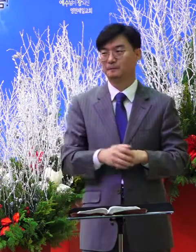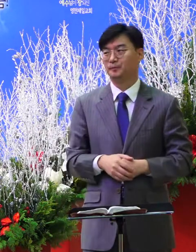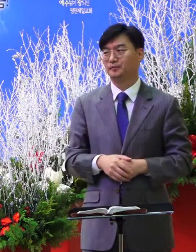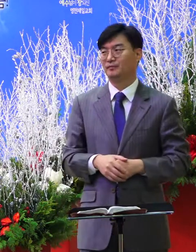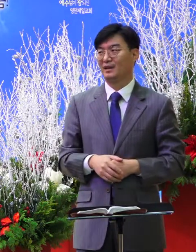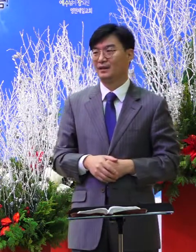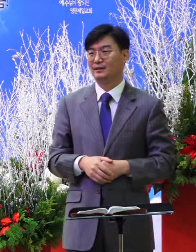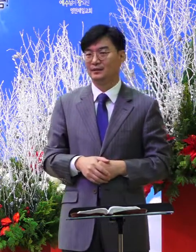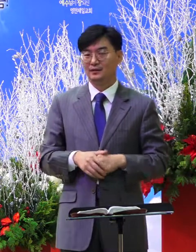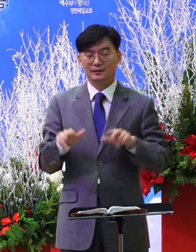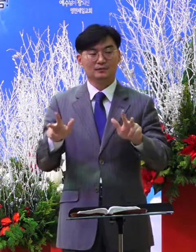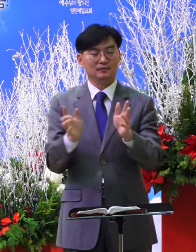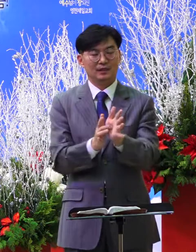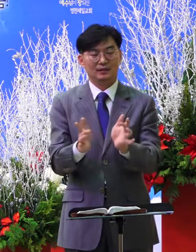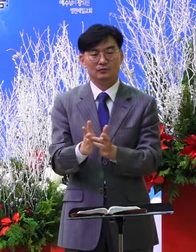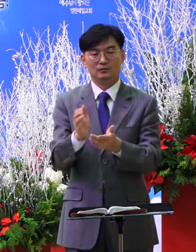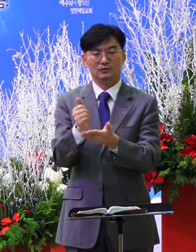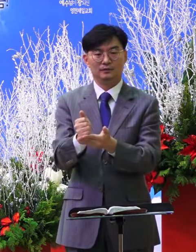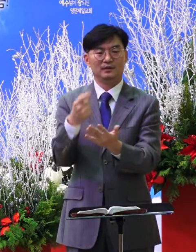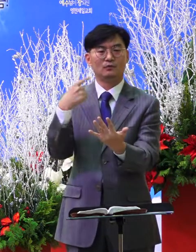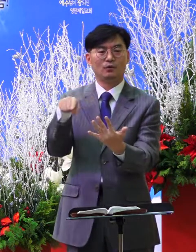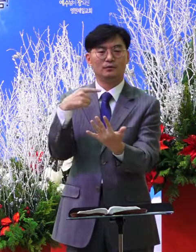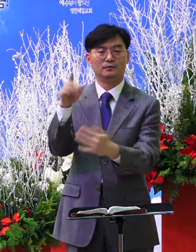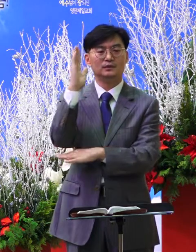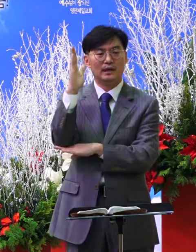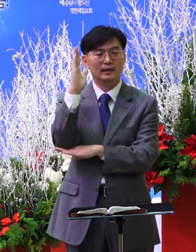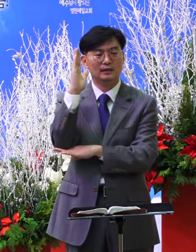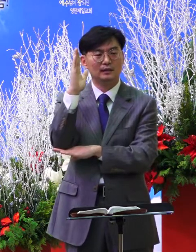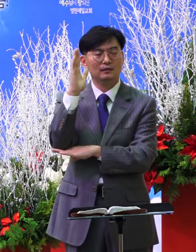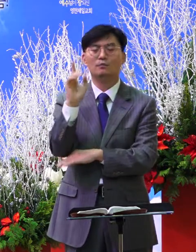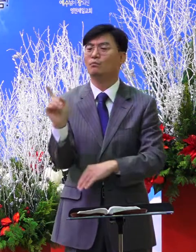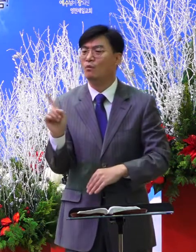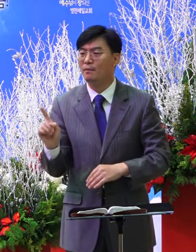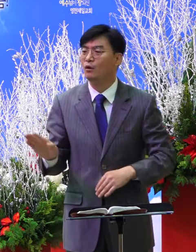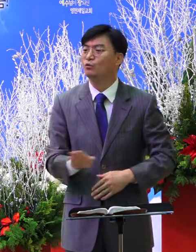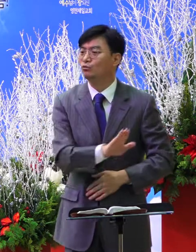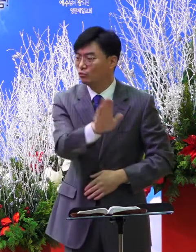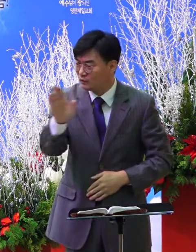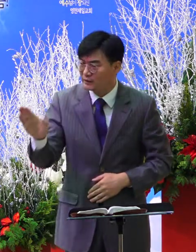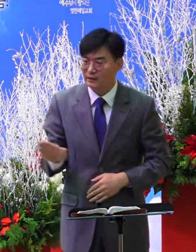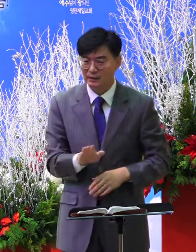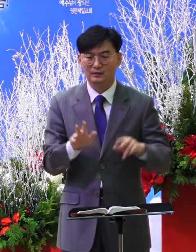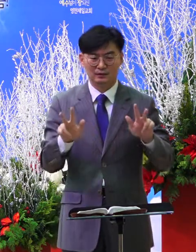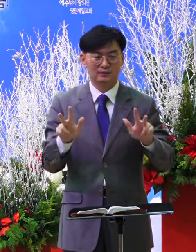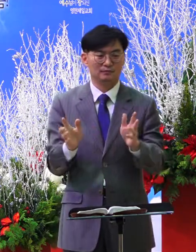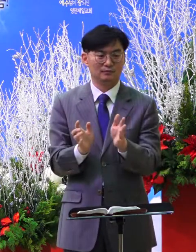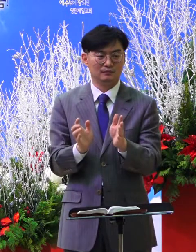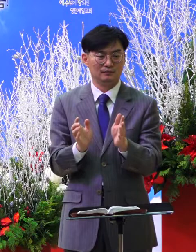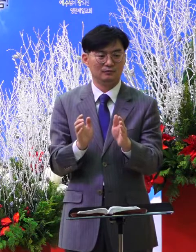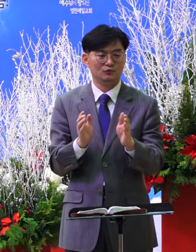오늘 이 시대에 여기서 신앙생활하고 있는 우리들을 향하신 예수님의 마음이 그 마음이 느껴집니다.